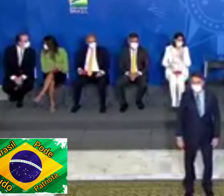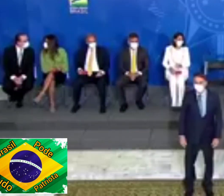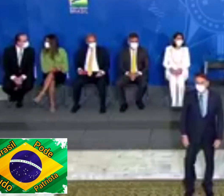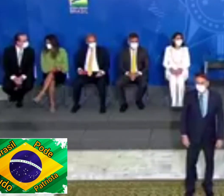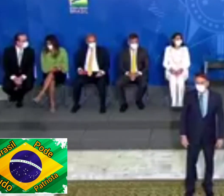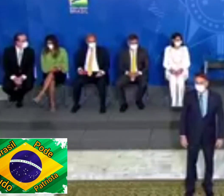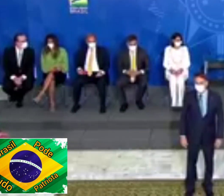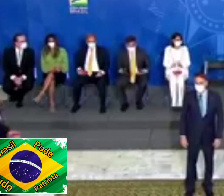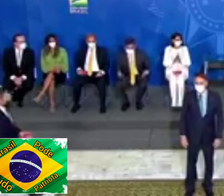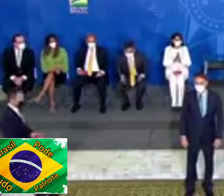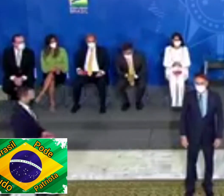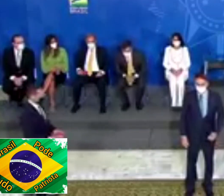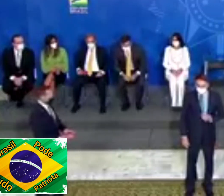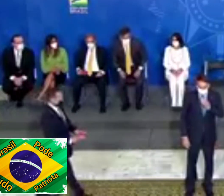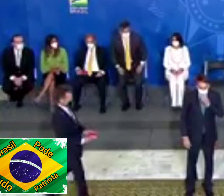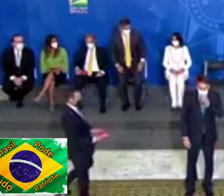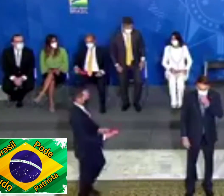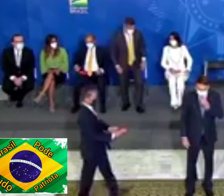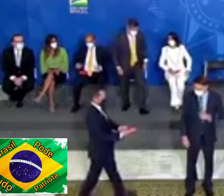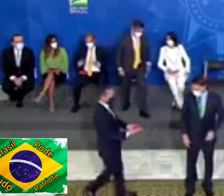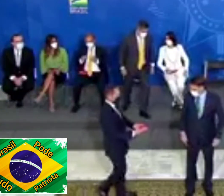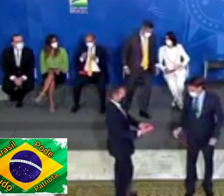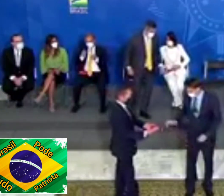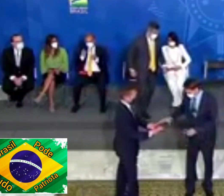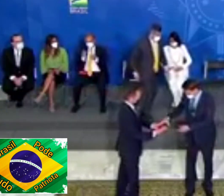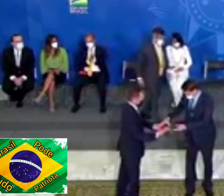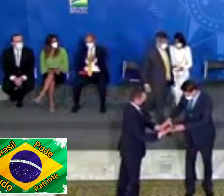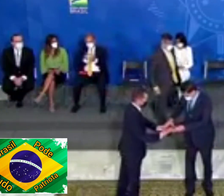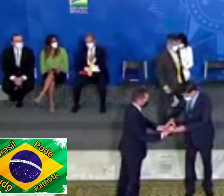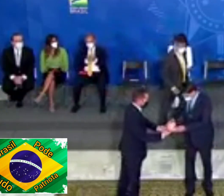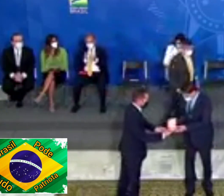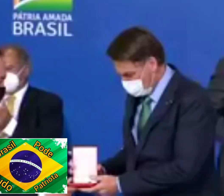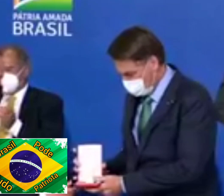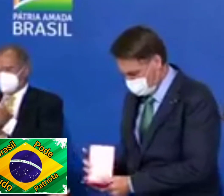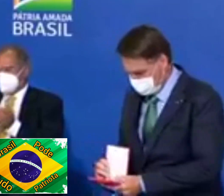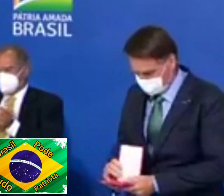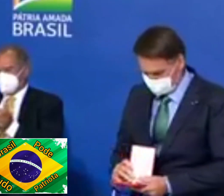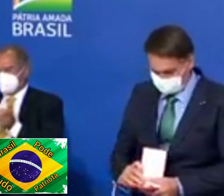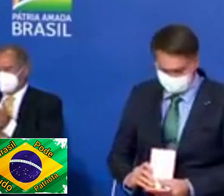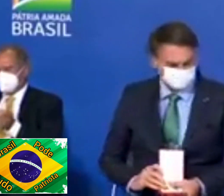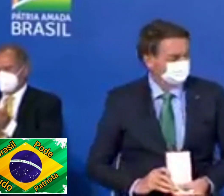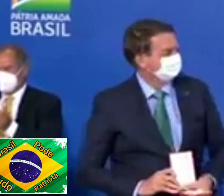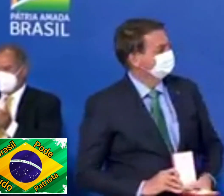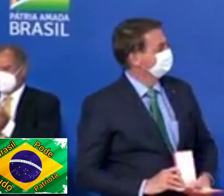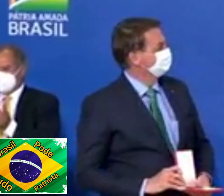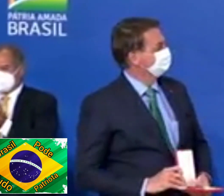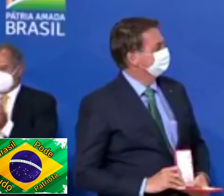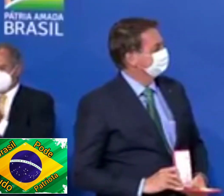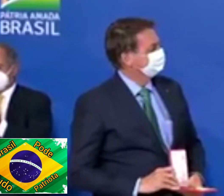Ciro Nogueira, ministro-chefe da Casa Civil da Presidência da República.